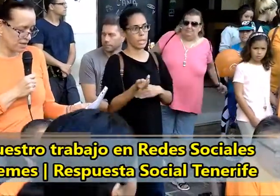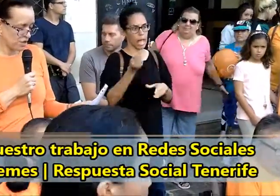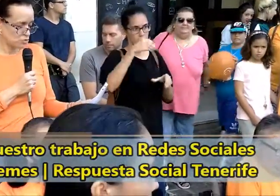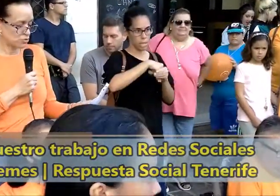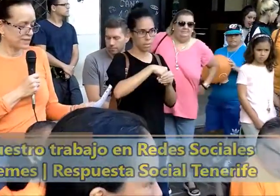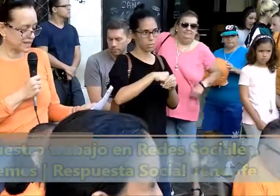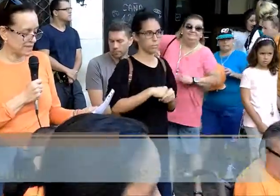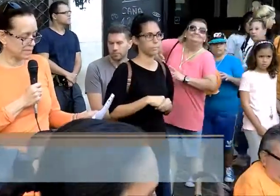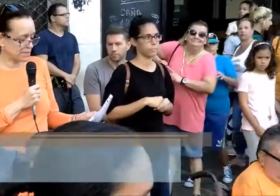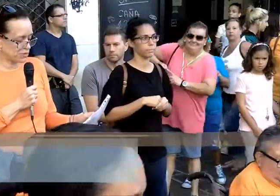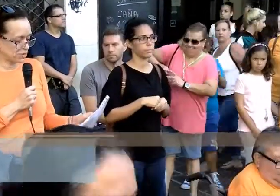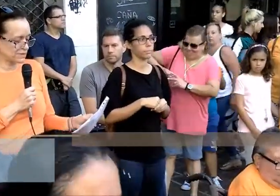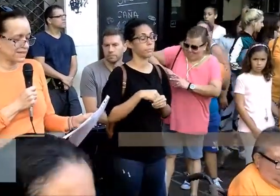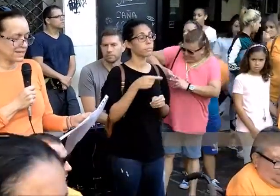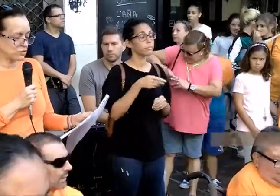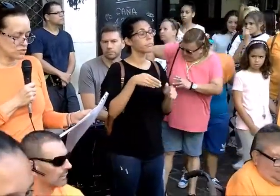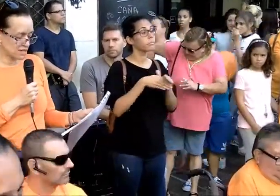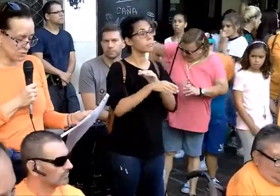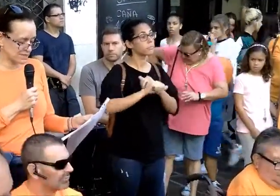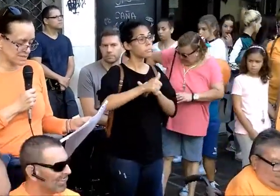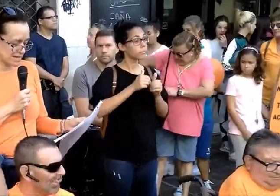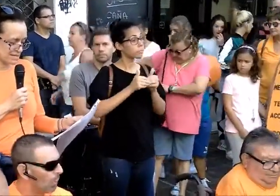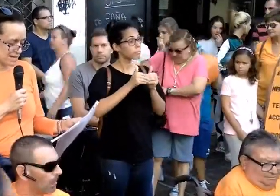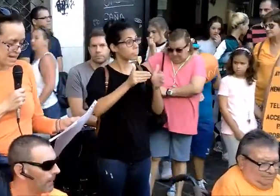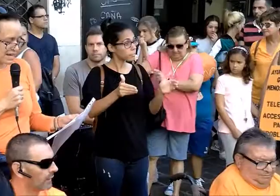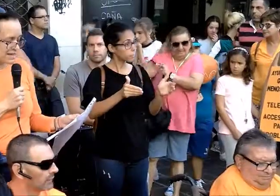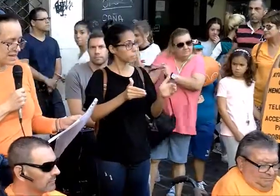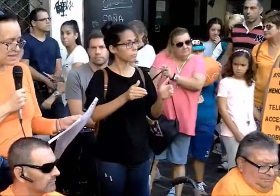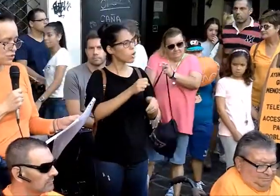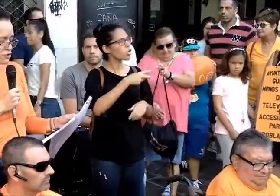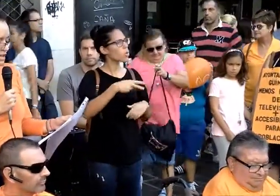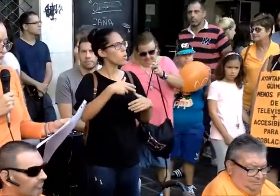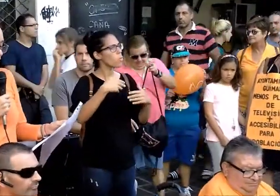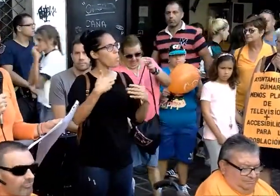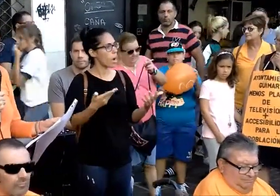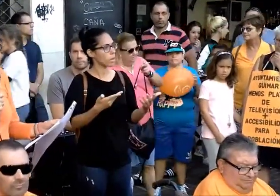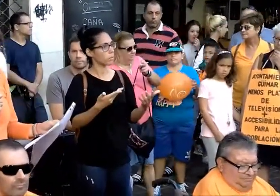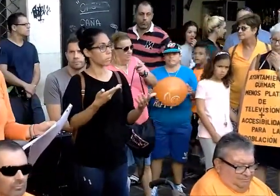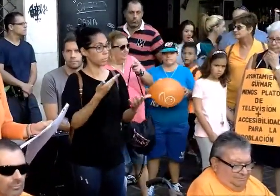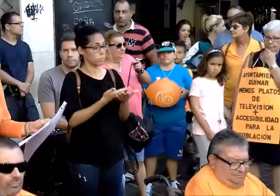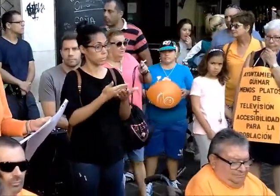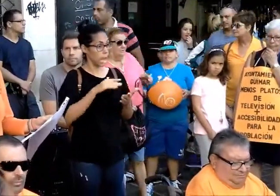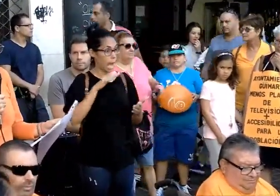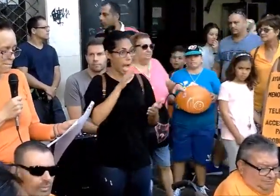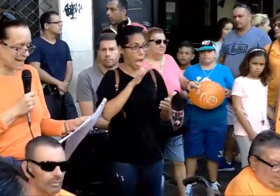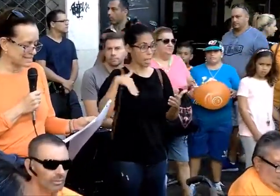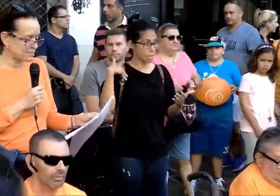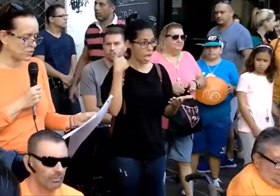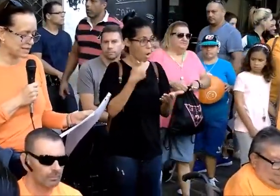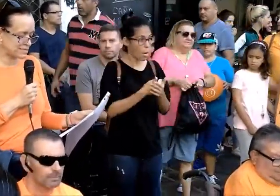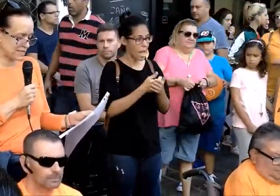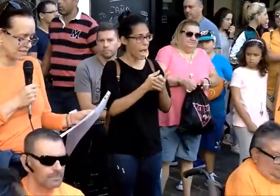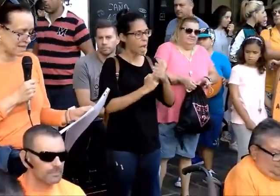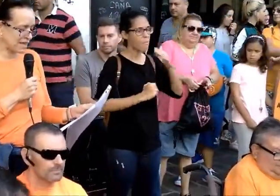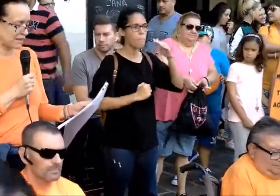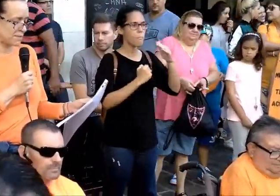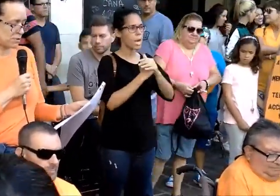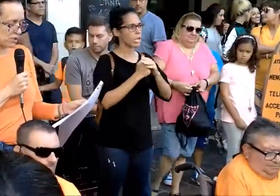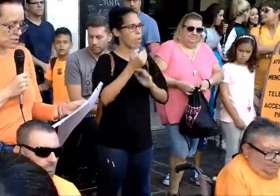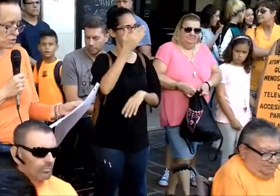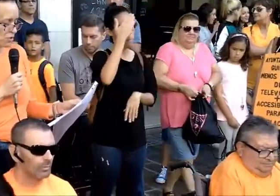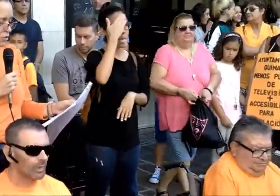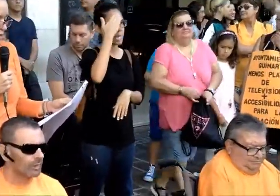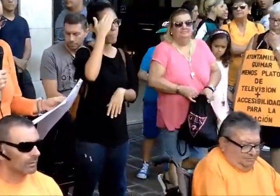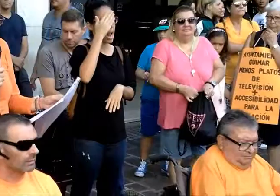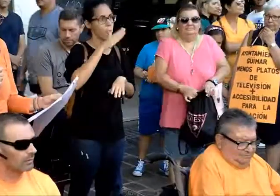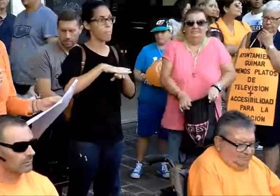Su entrada en vigor tiene consecuencias, erigiéndose actualmente como el máximo estándar de